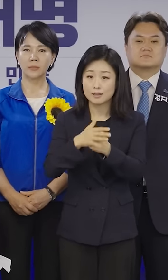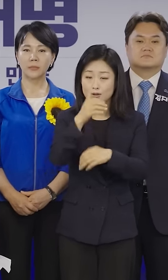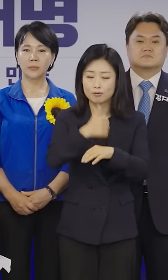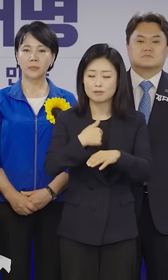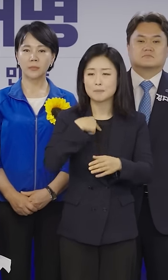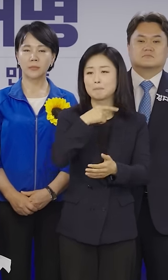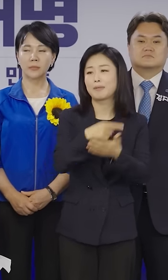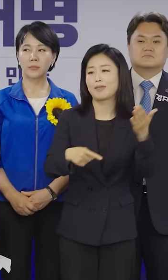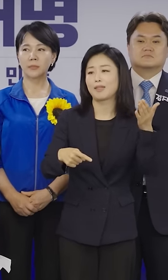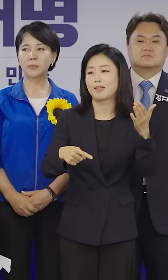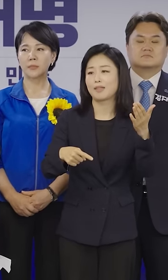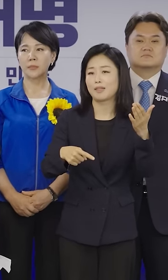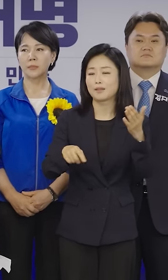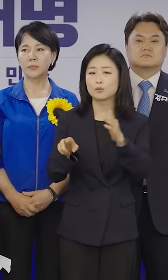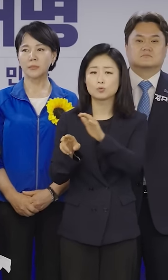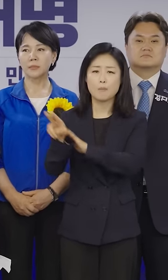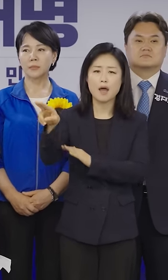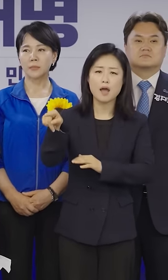쉬고 도망가고